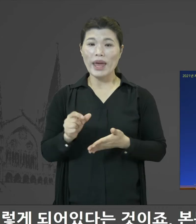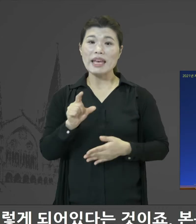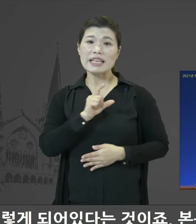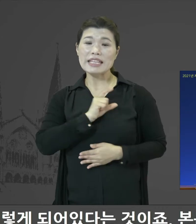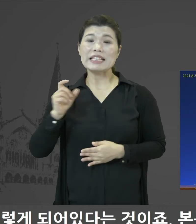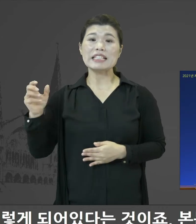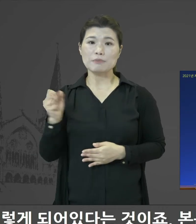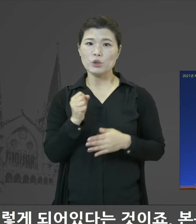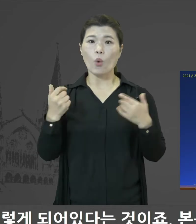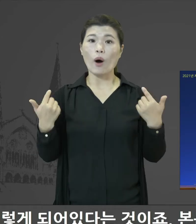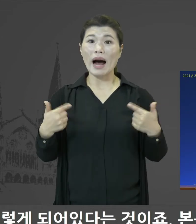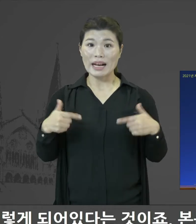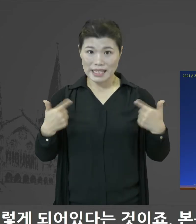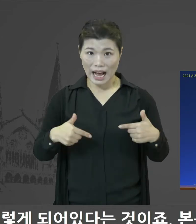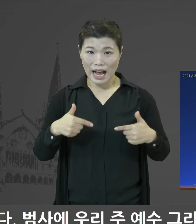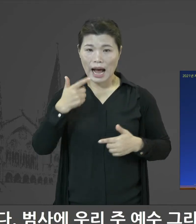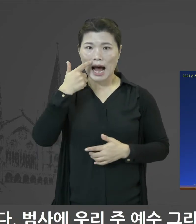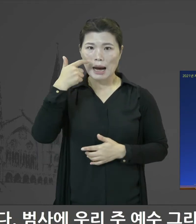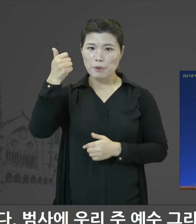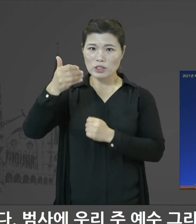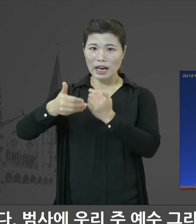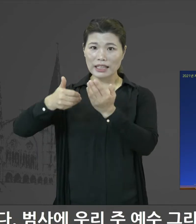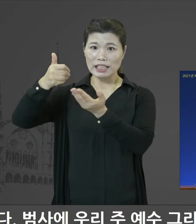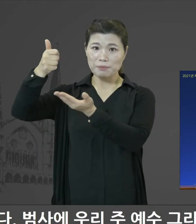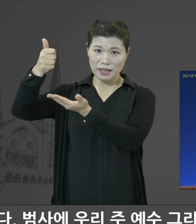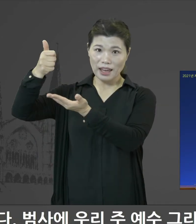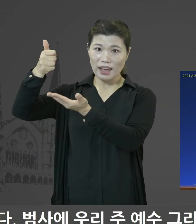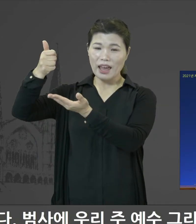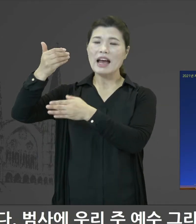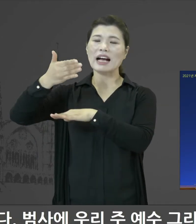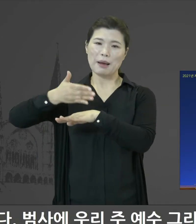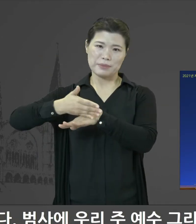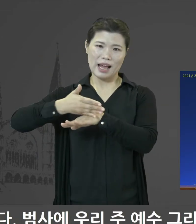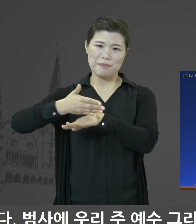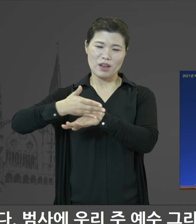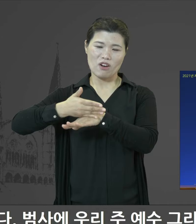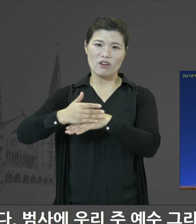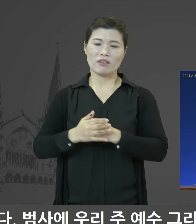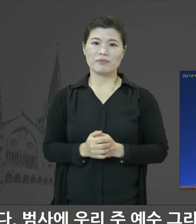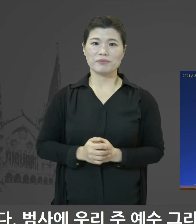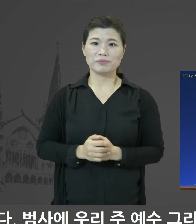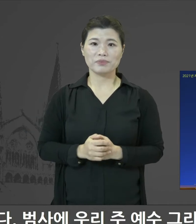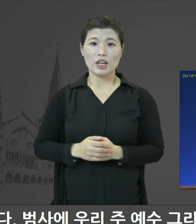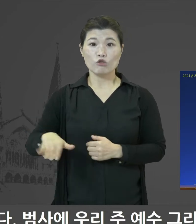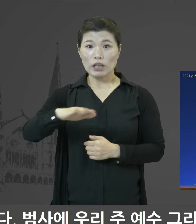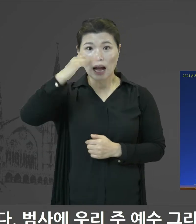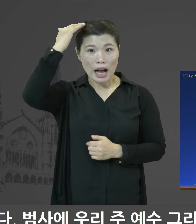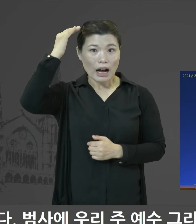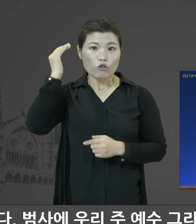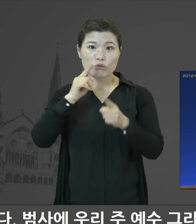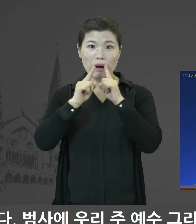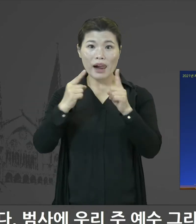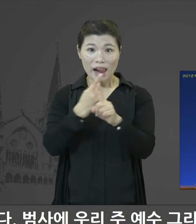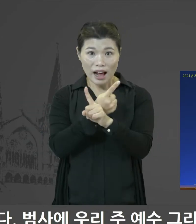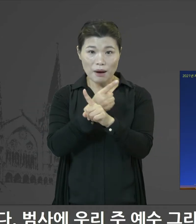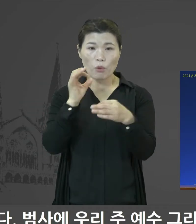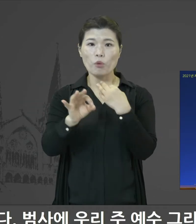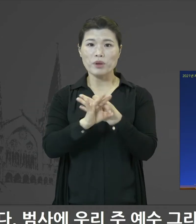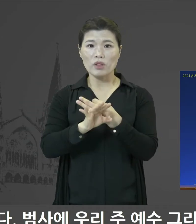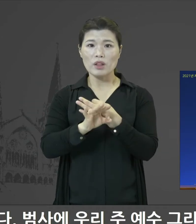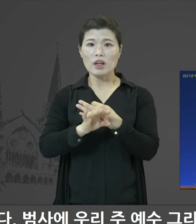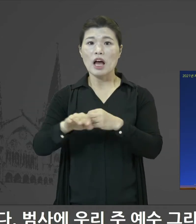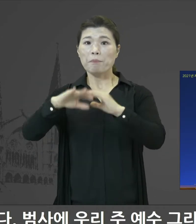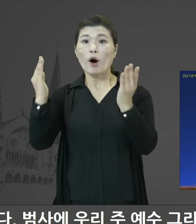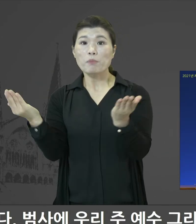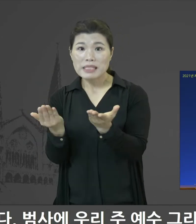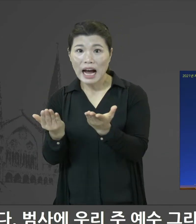이름으로 항상 아버지 하나님께 감사하며. 우리말 번역은 범사와 항상을 조금 띄어놨는데